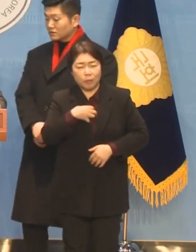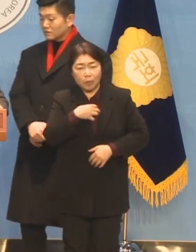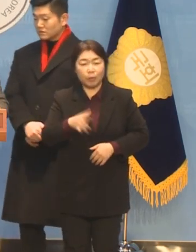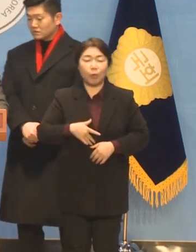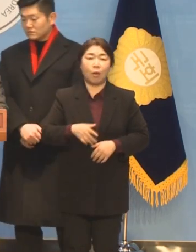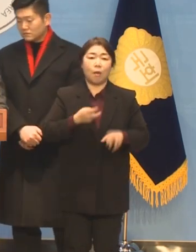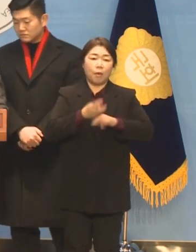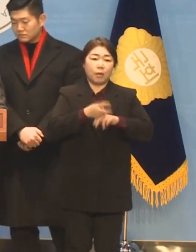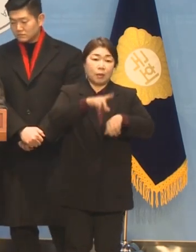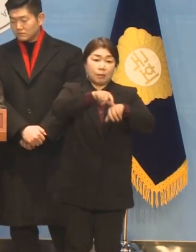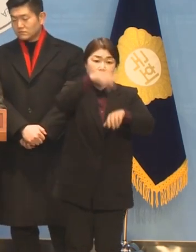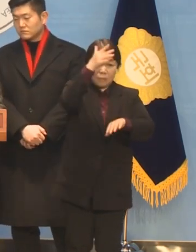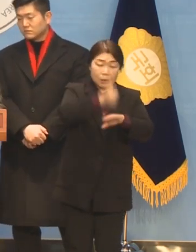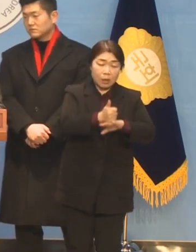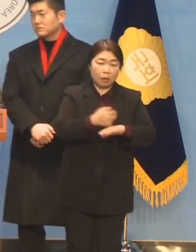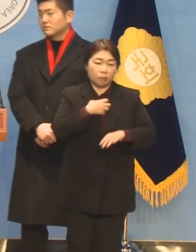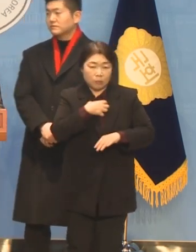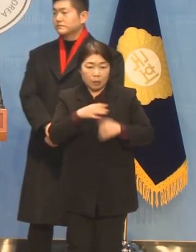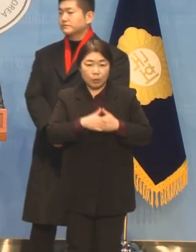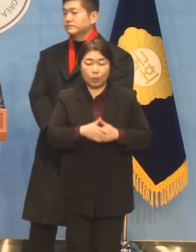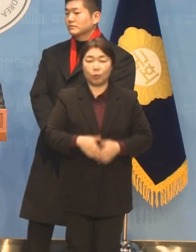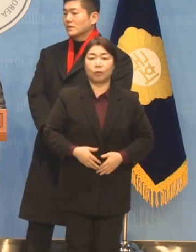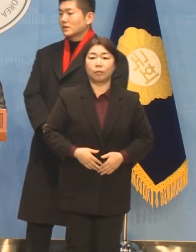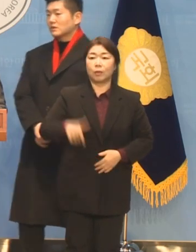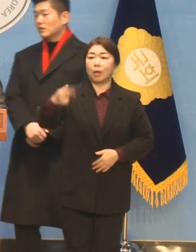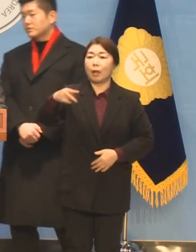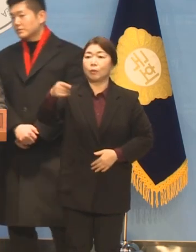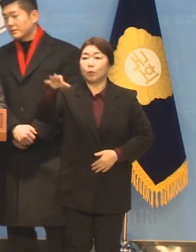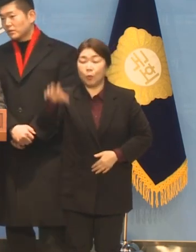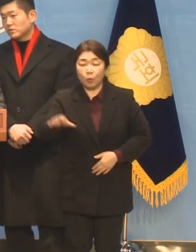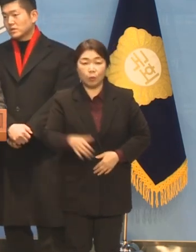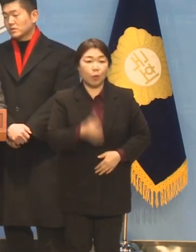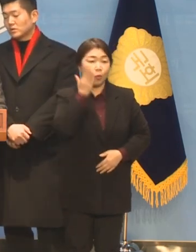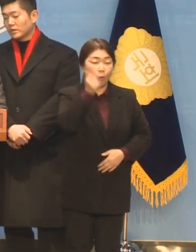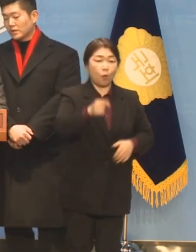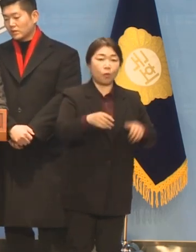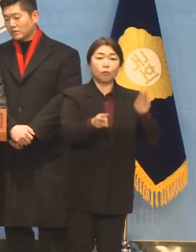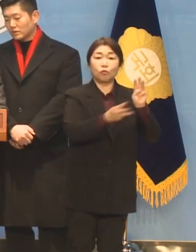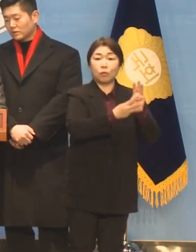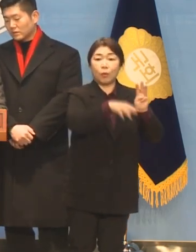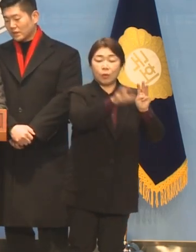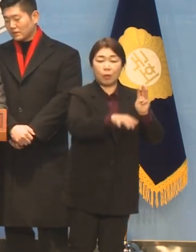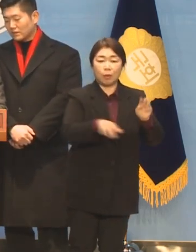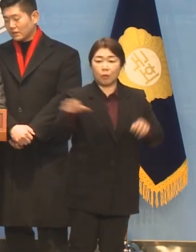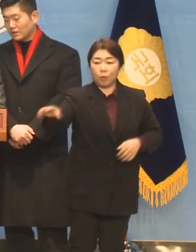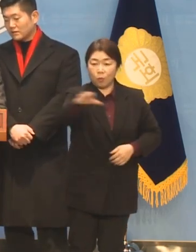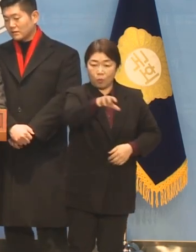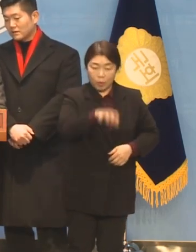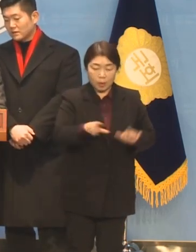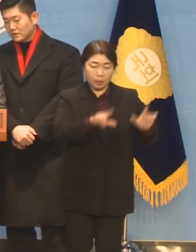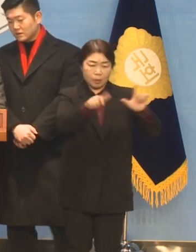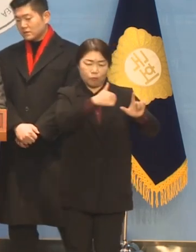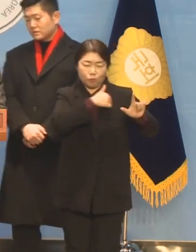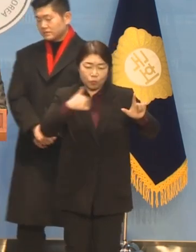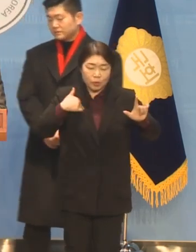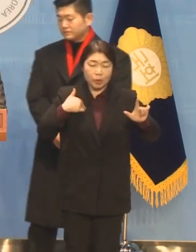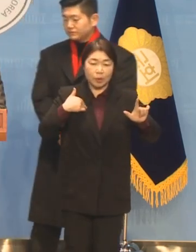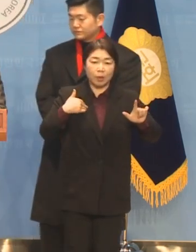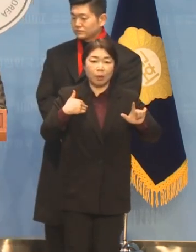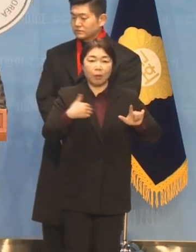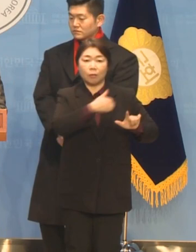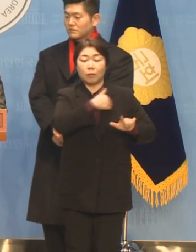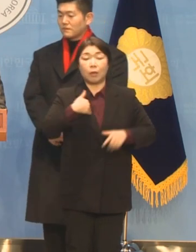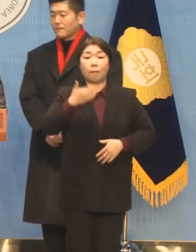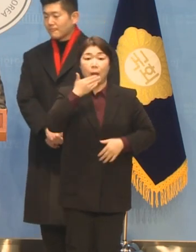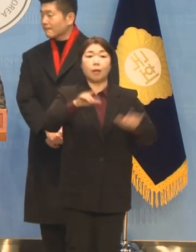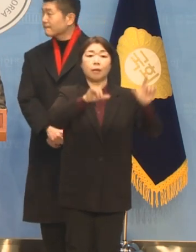퇴근이 아니라 강동, 도봉, 중랑에서의 삶을 만끽할 수 있는 방법을 찾아야 합니다.